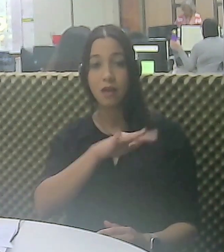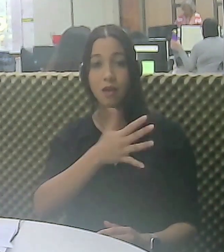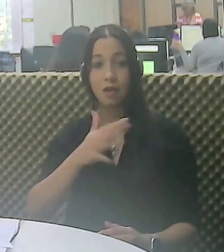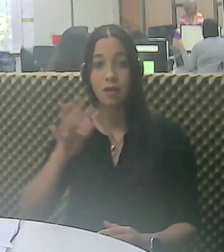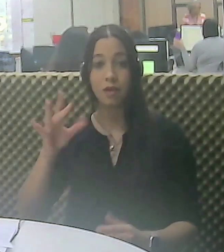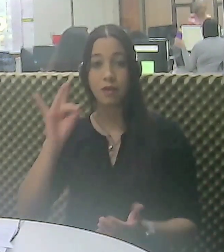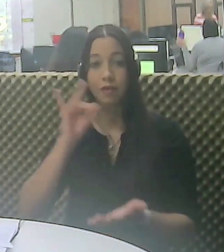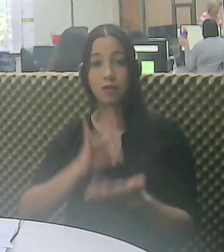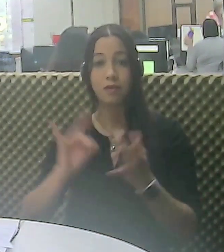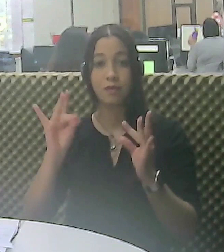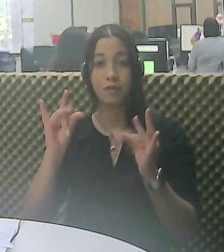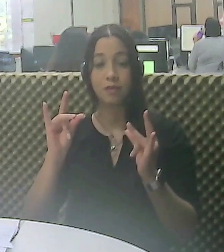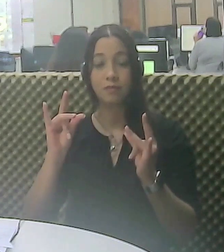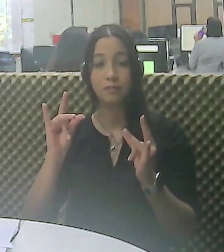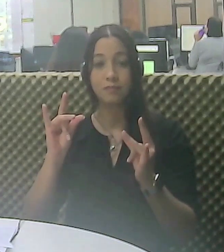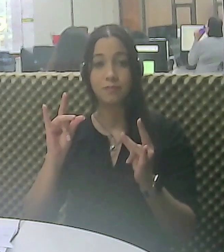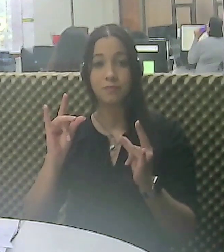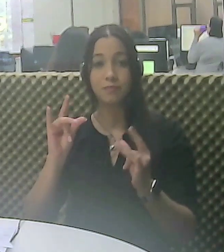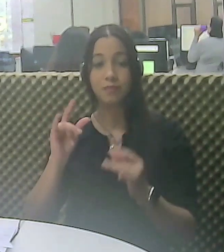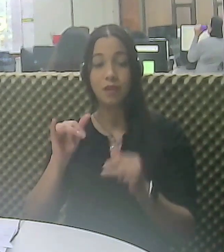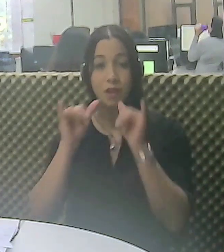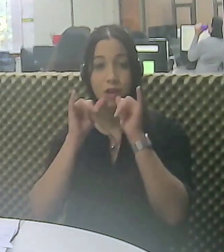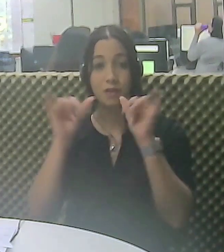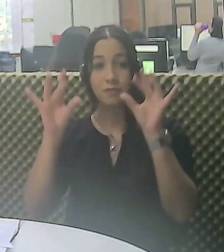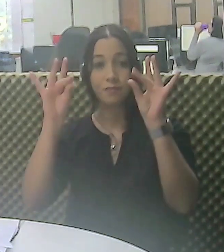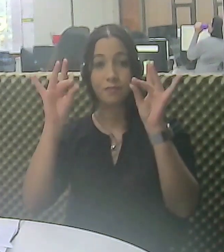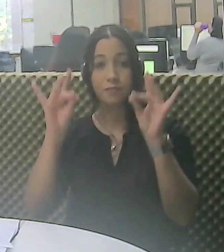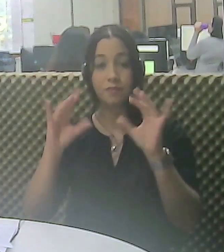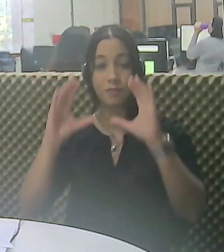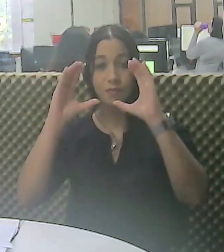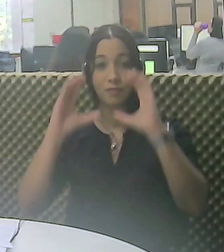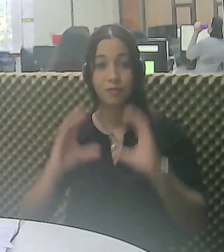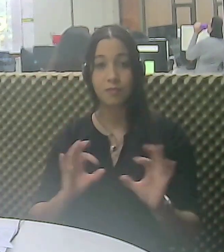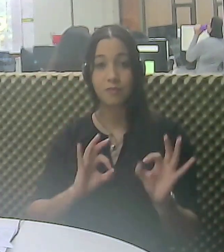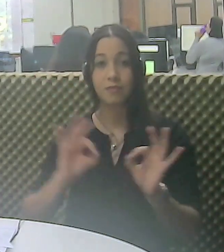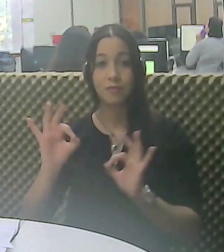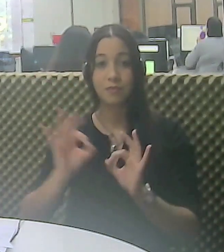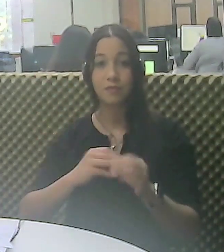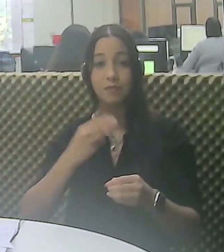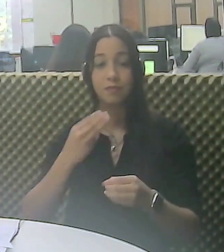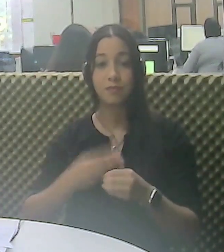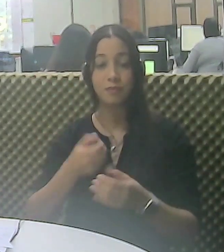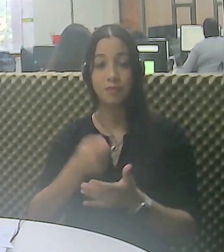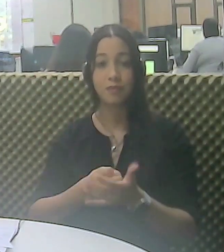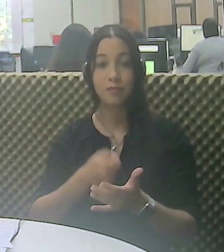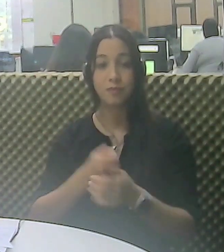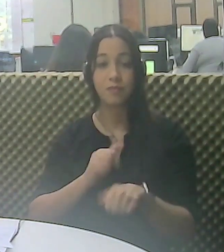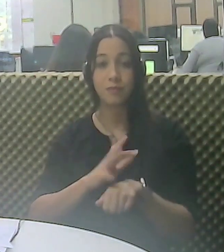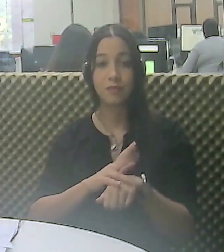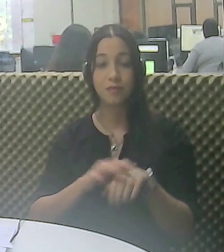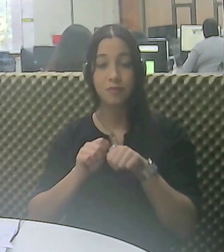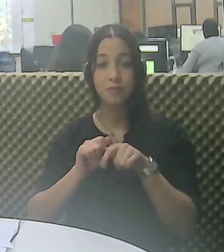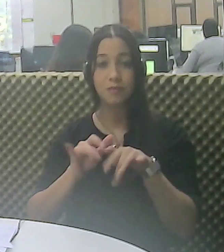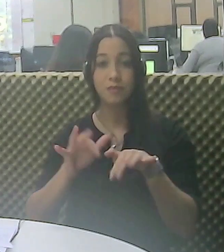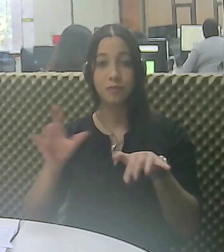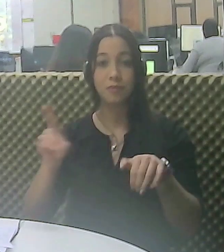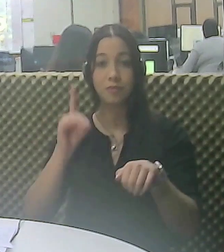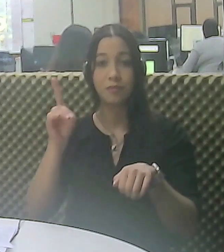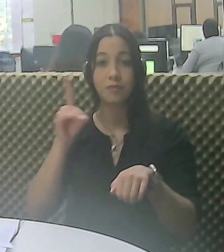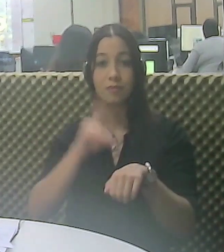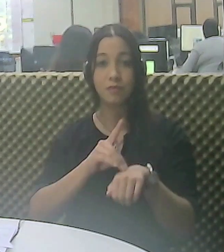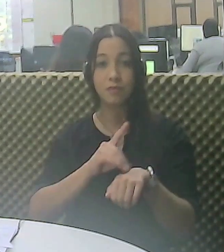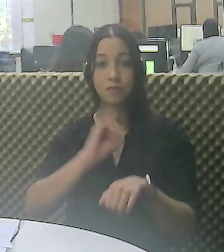mosquito eliminados. Quem traz mais detalhes é o coordenador do Programa Municipal de Combate às Doenças Transmitidas pelo